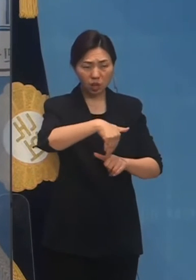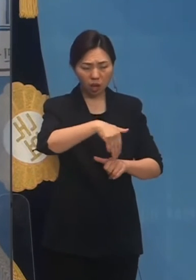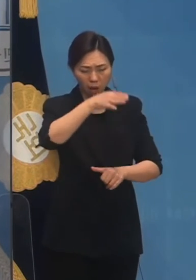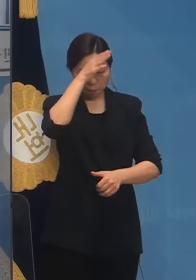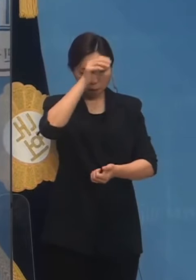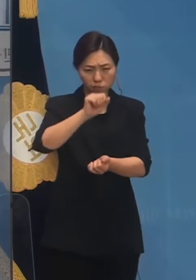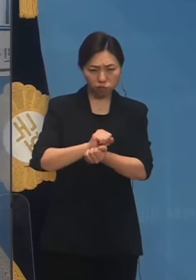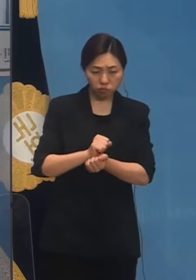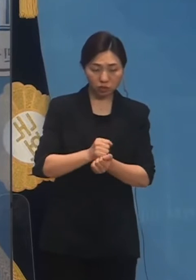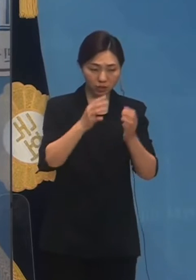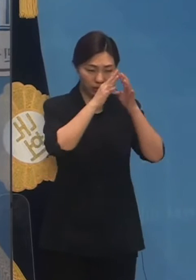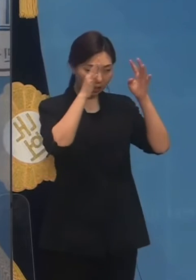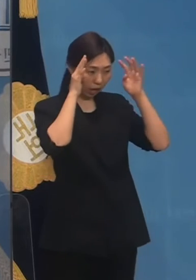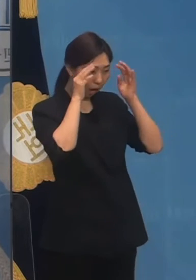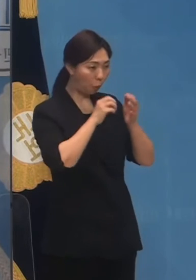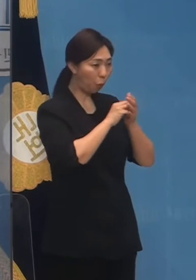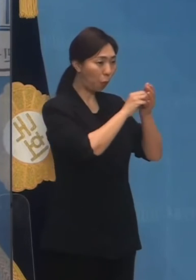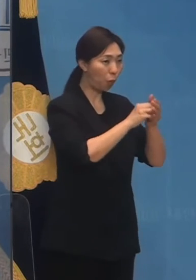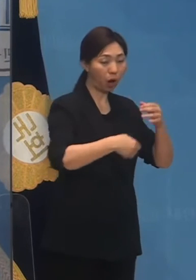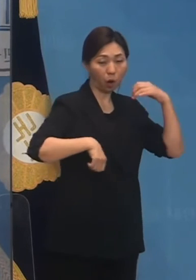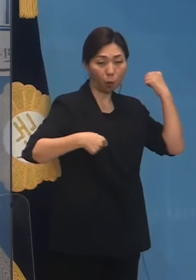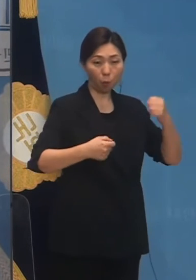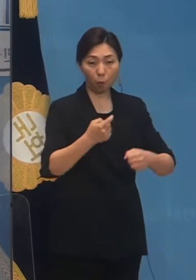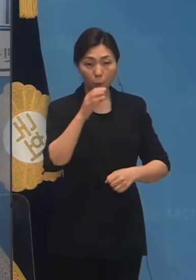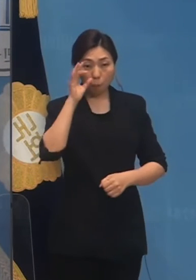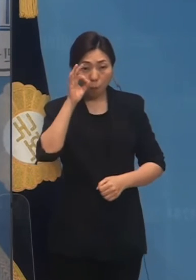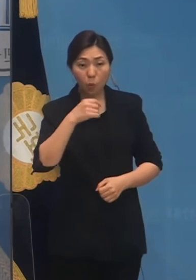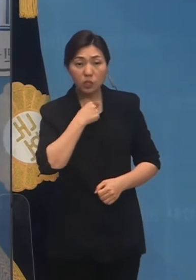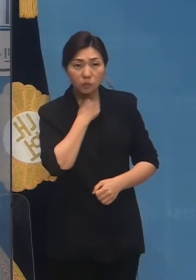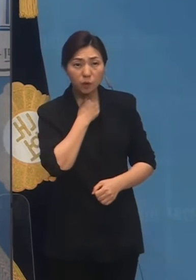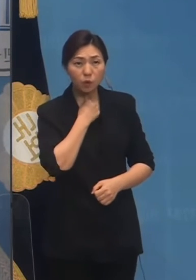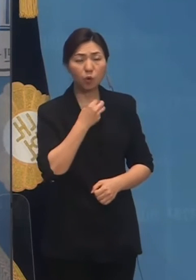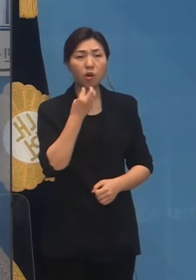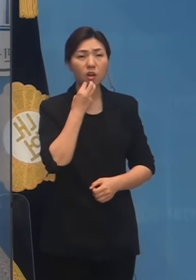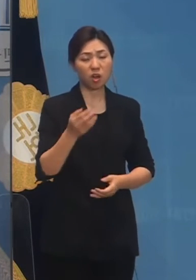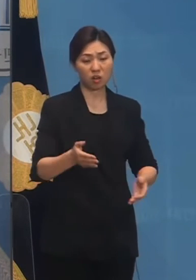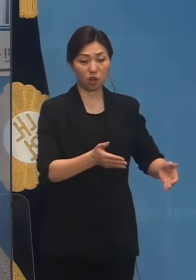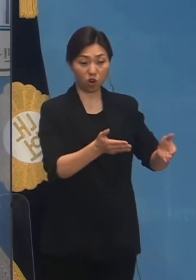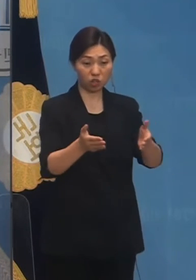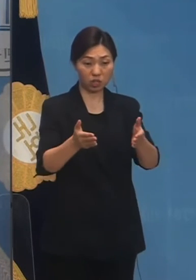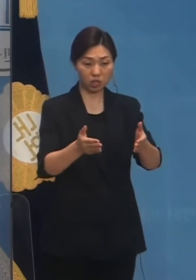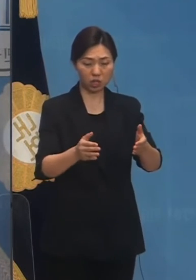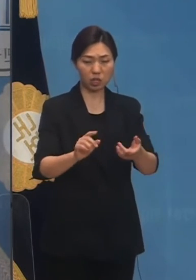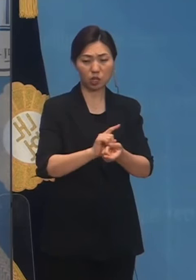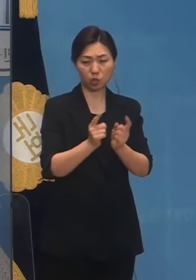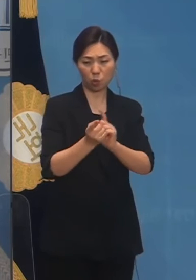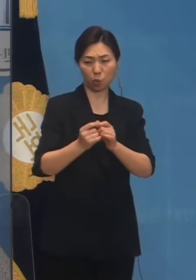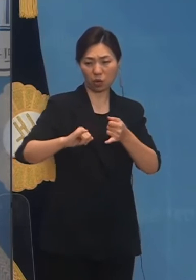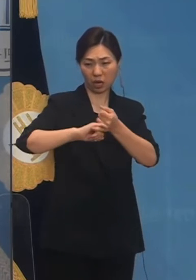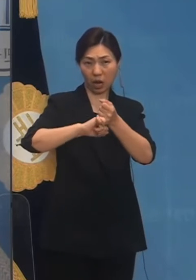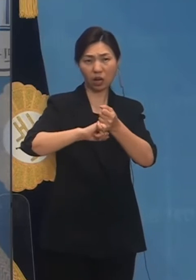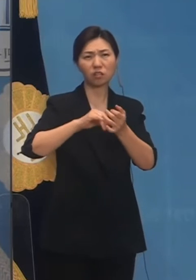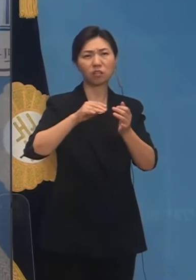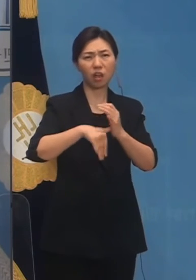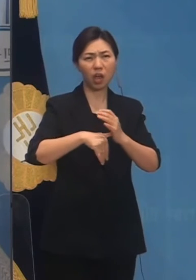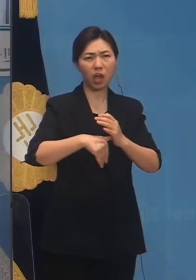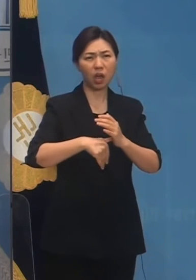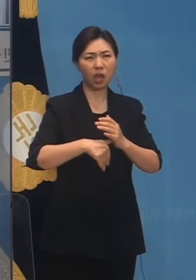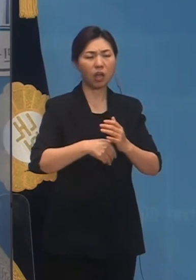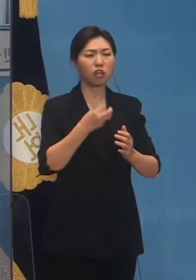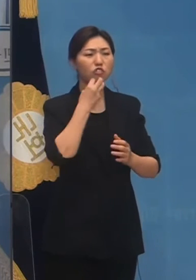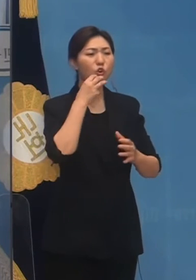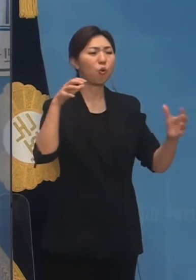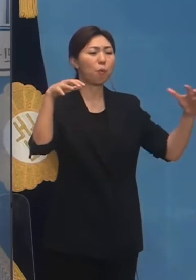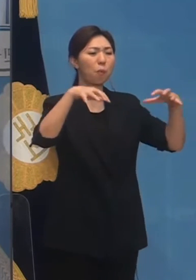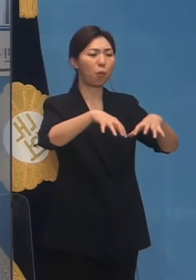대학교를 가도 공연을 보려 해도 심지어 경기도민들끼리 약속을 잡아도 서울로 가야 합니다. 자는 아이 보고